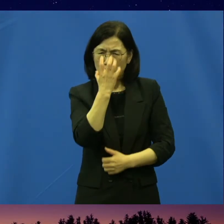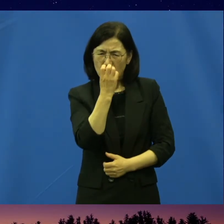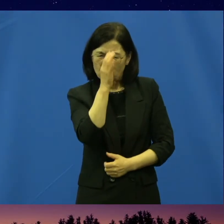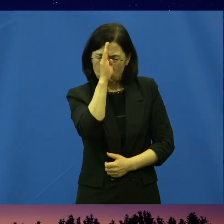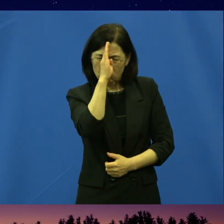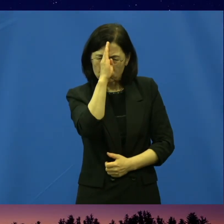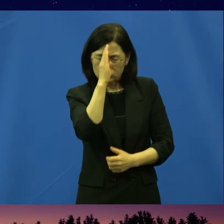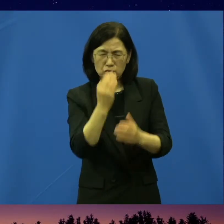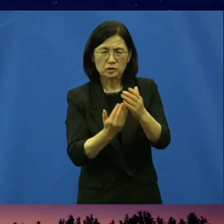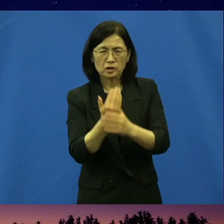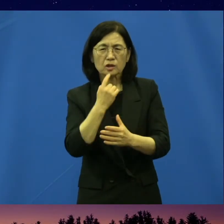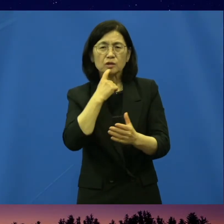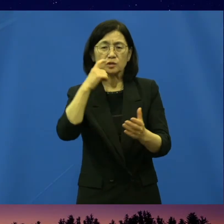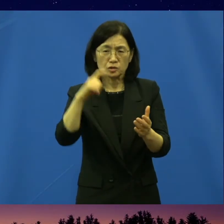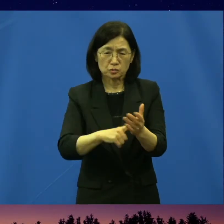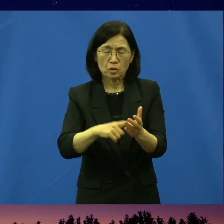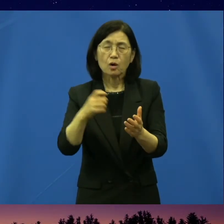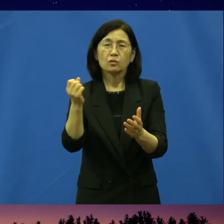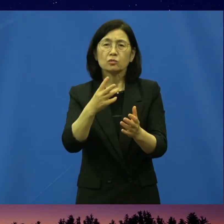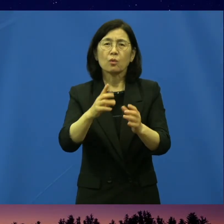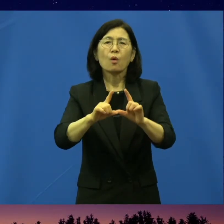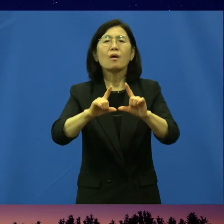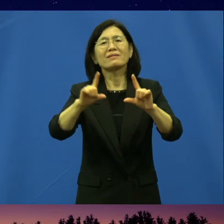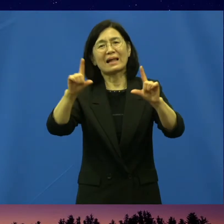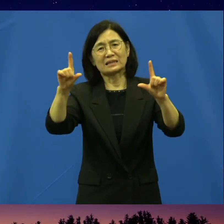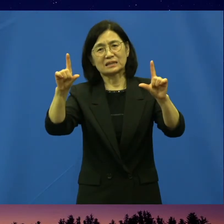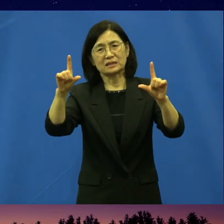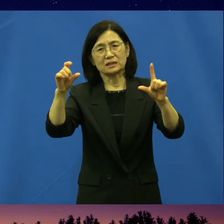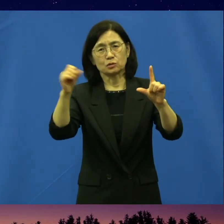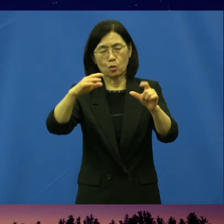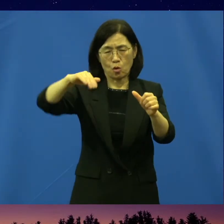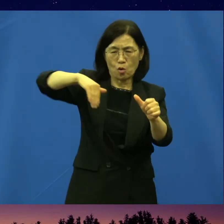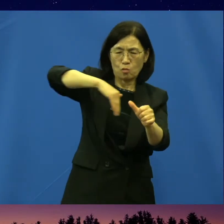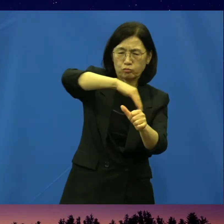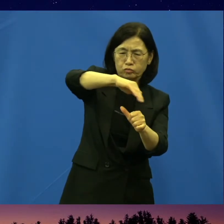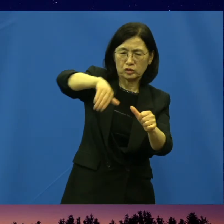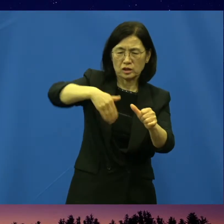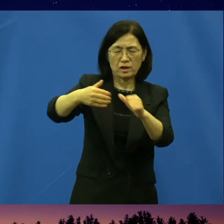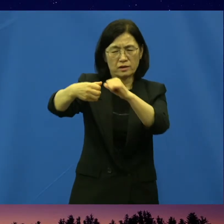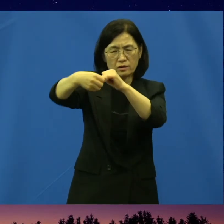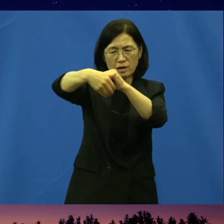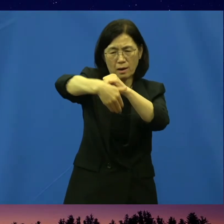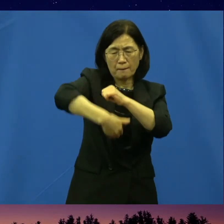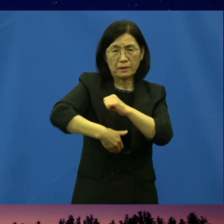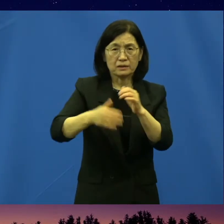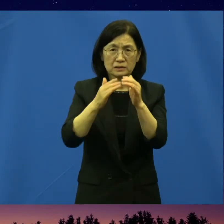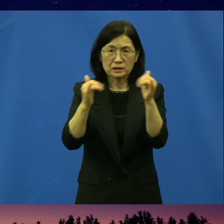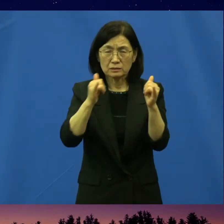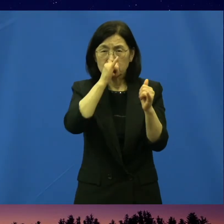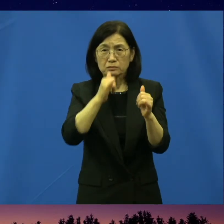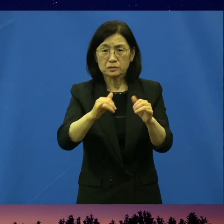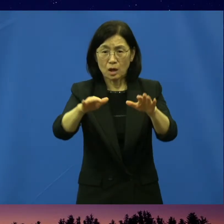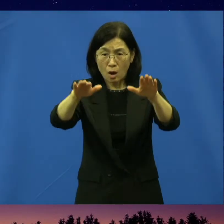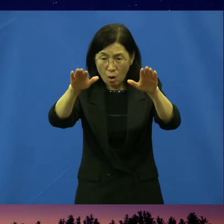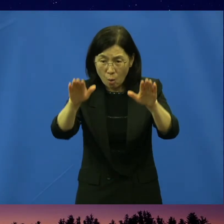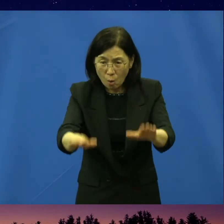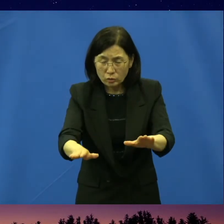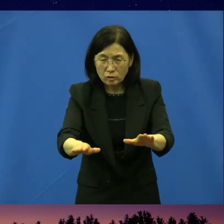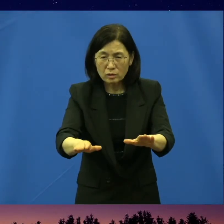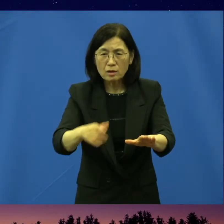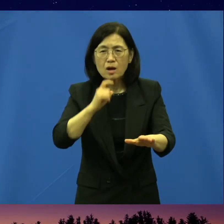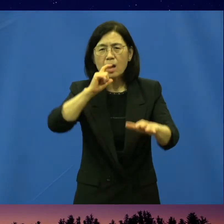또 날씨나 분위기에 영향을 많이 받는 사람들. 오늘 틀림없이 날씨가 흐려서 못 온 분이 한 명은 있을